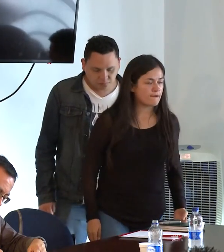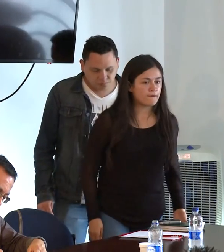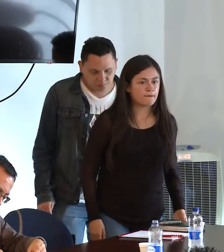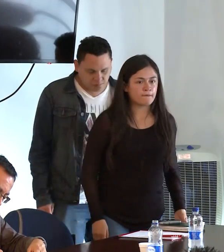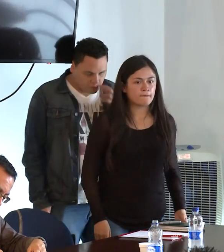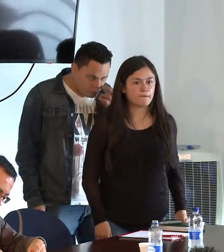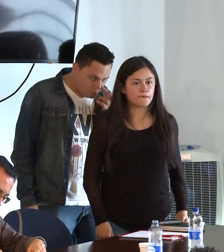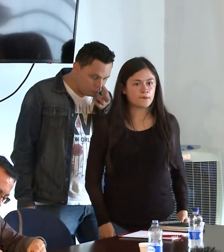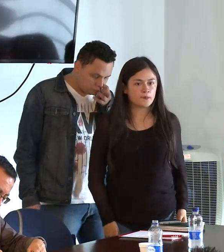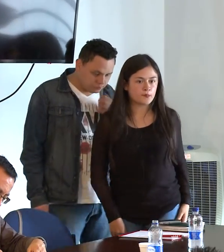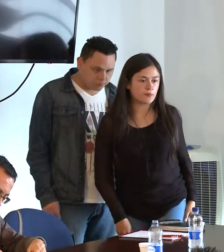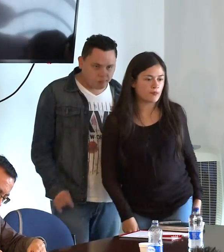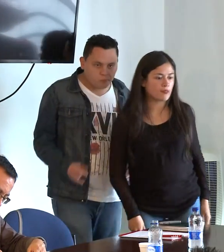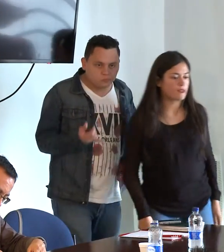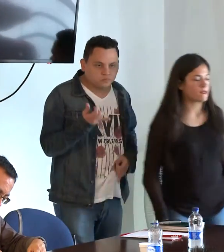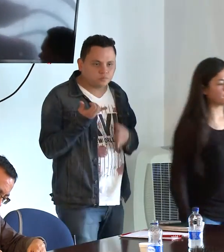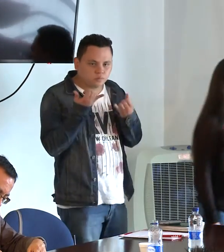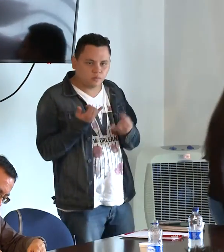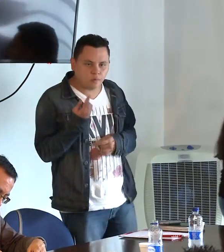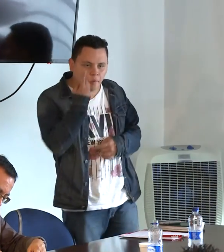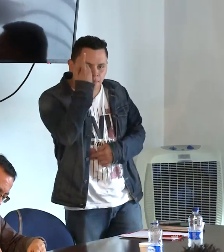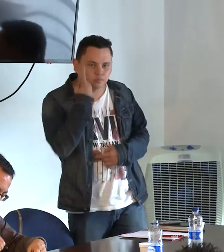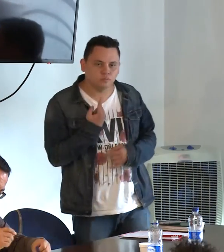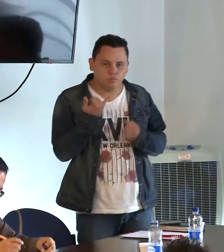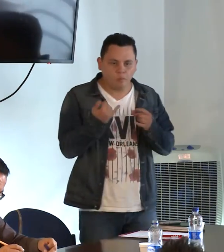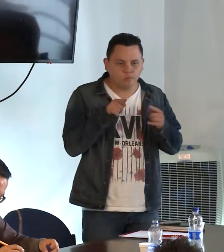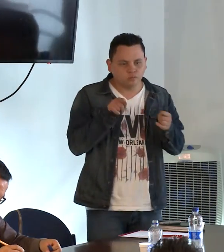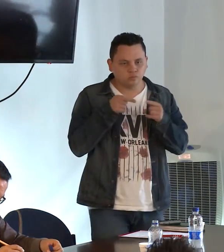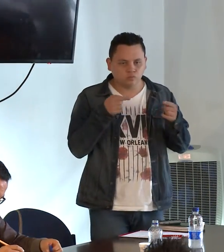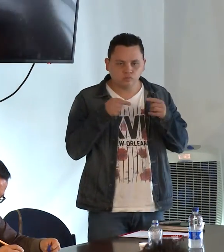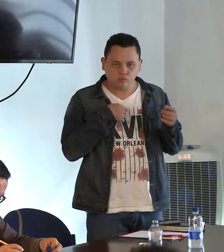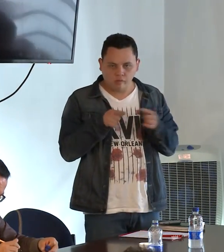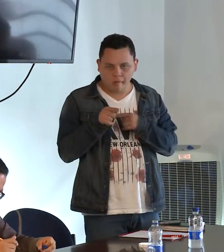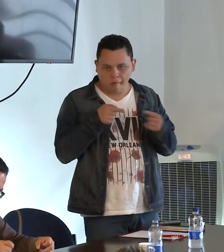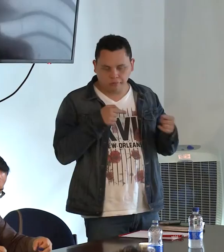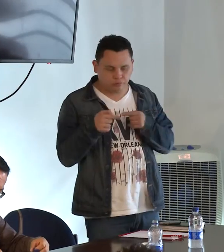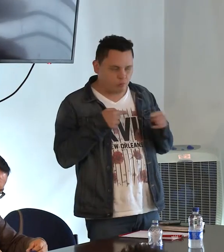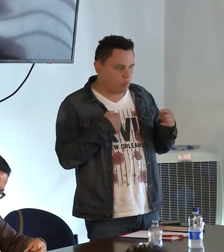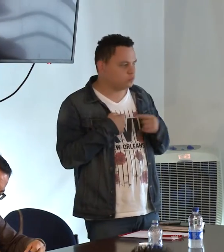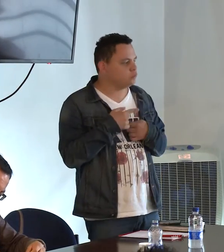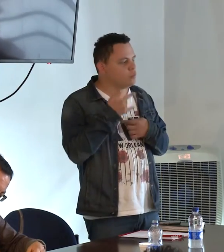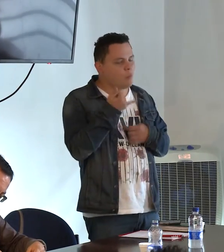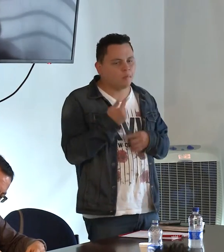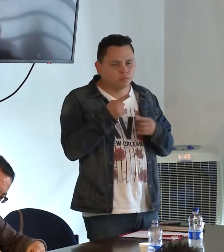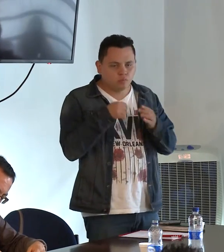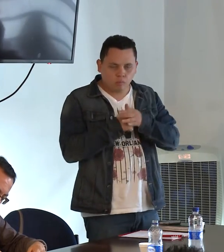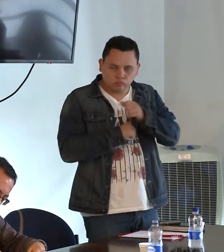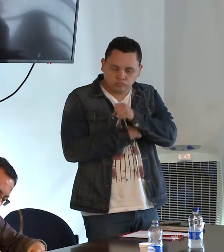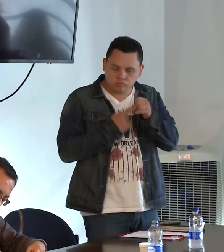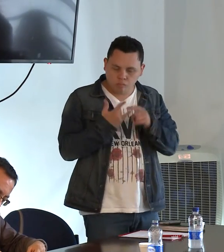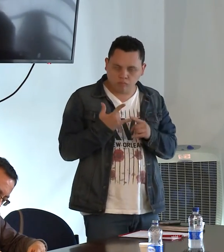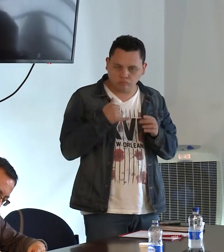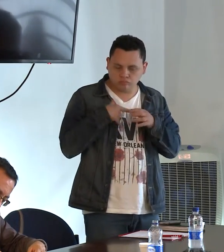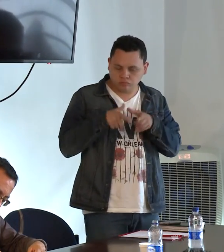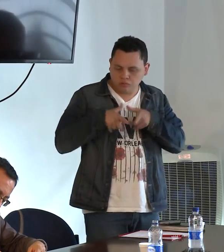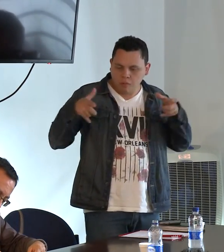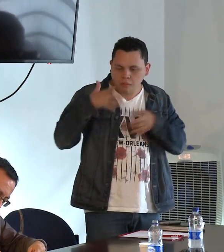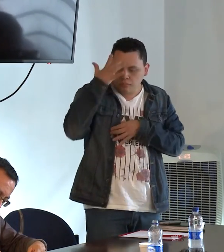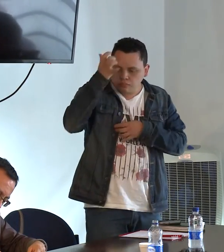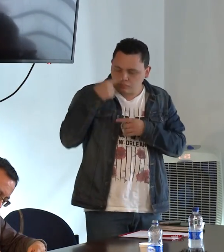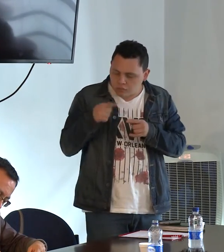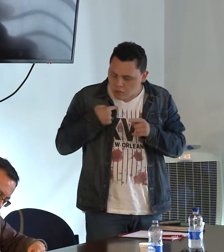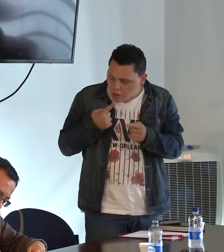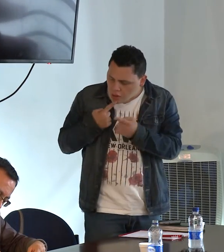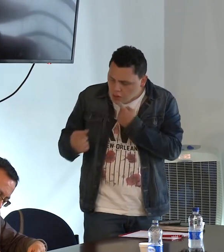Freire hasta el día de hoy, está el tema del diálogo. Y creo que tiene una potencia hoy muy grande, porque el diálogo